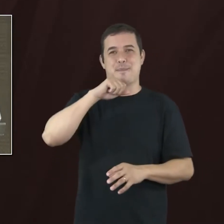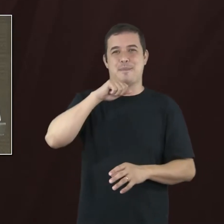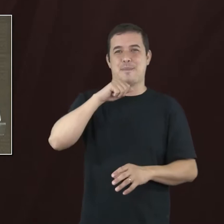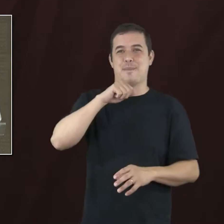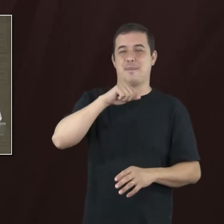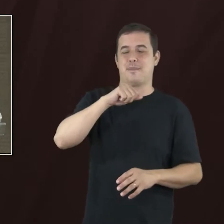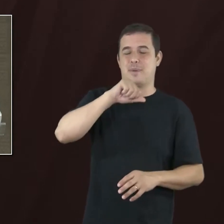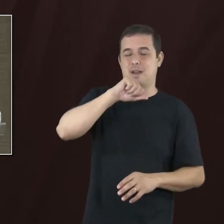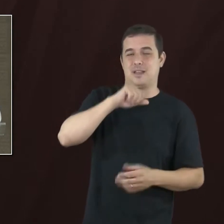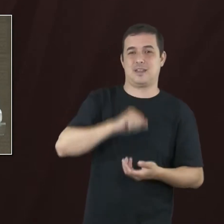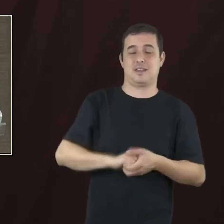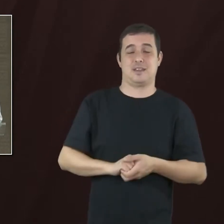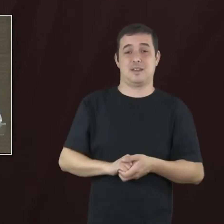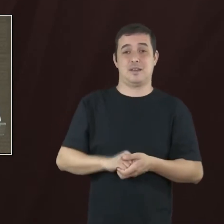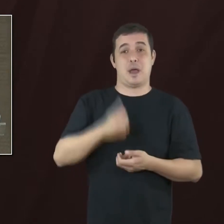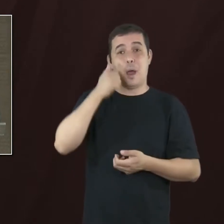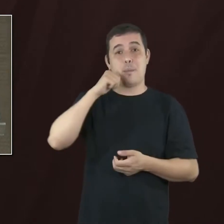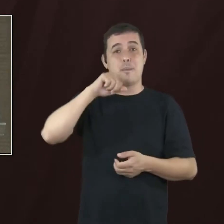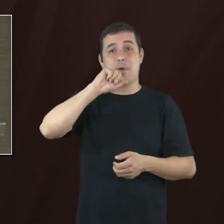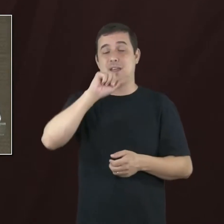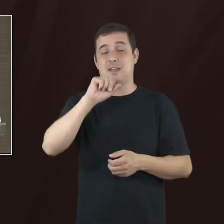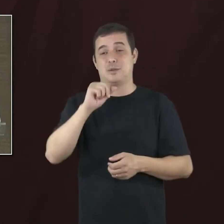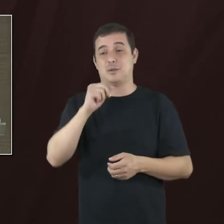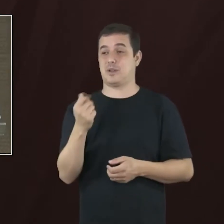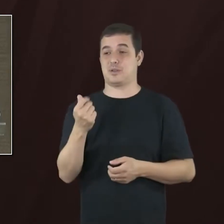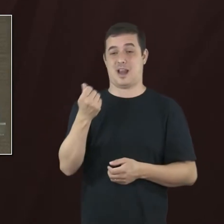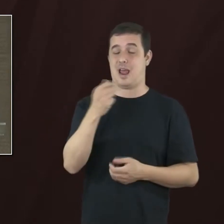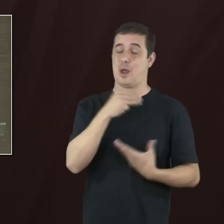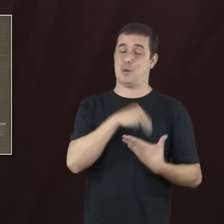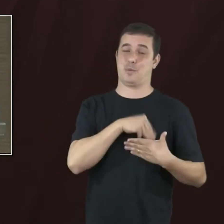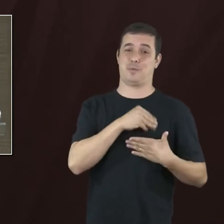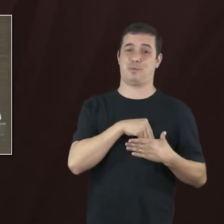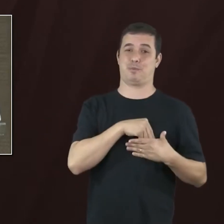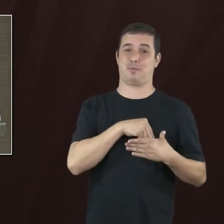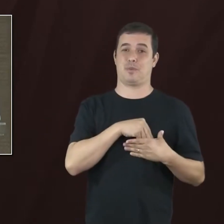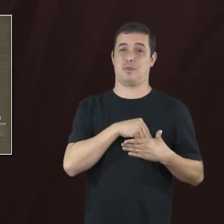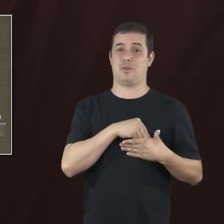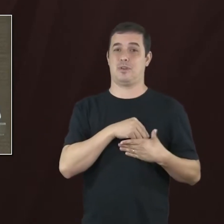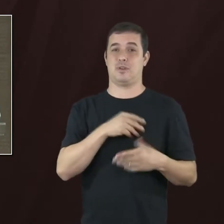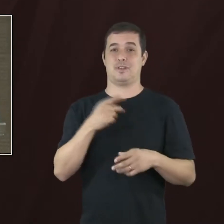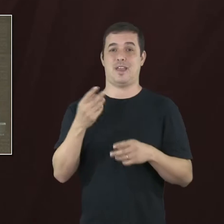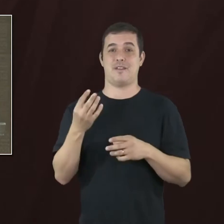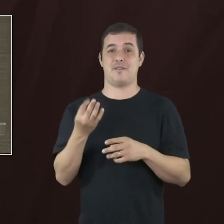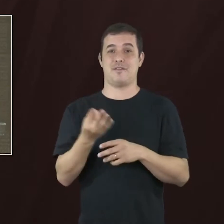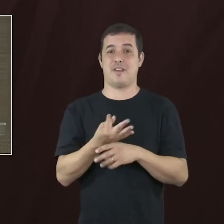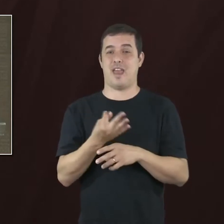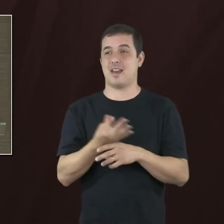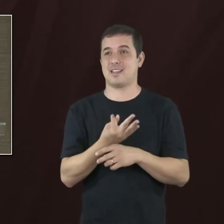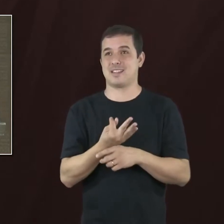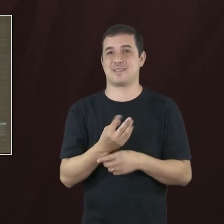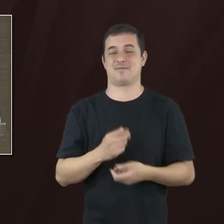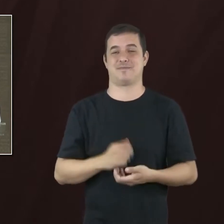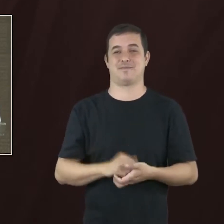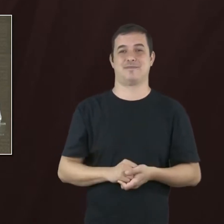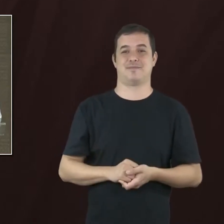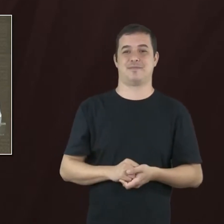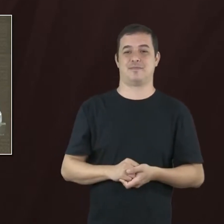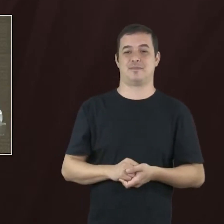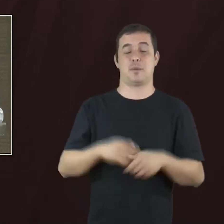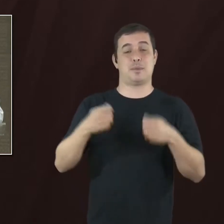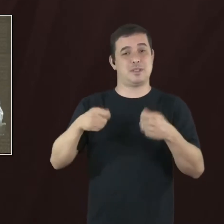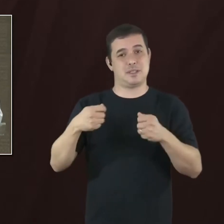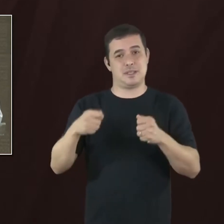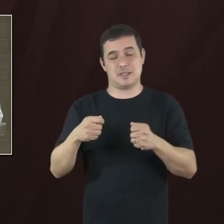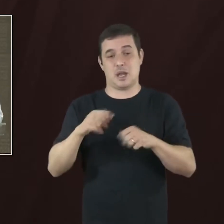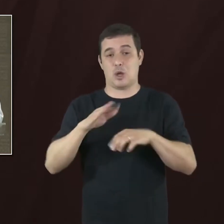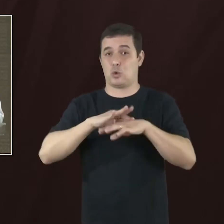tem 13º, a mãe não tem férias, a mãe não tem licença, a mãe não tem, né, doente, ainda tem que servir. Quer dizer,